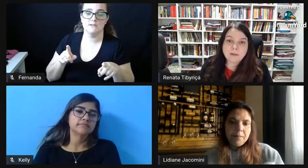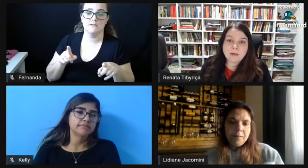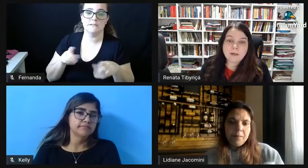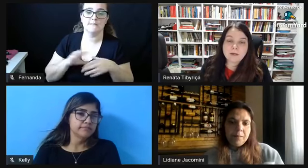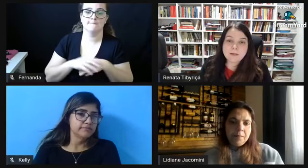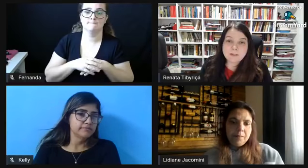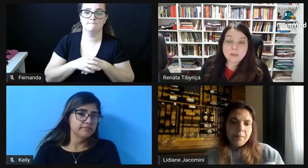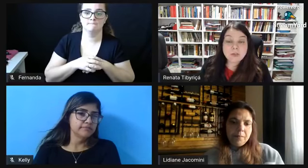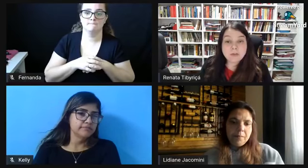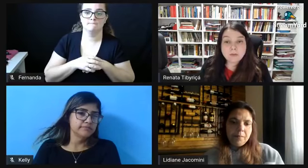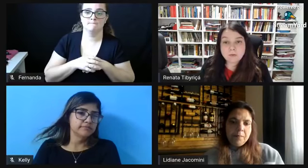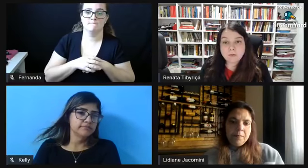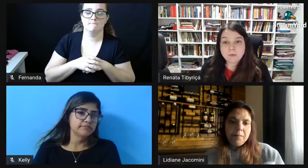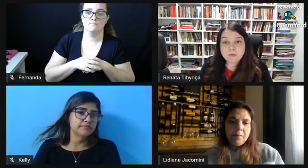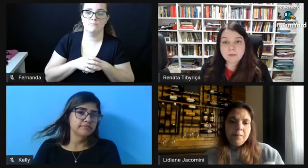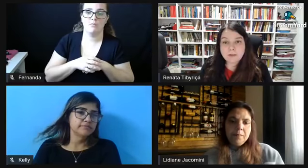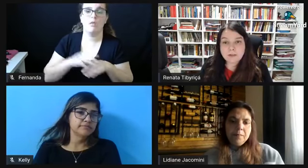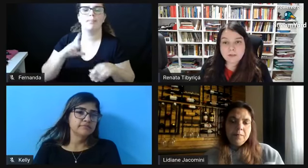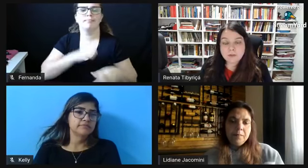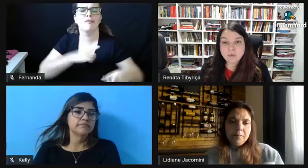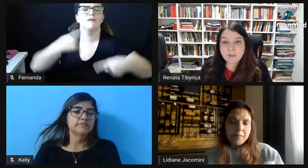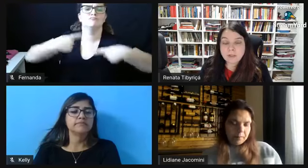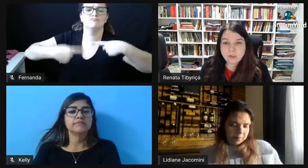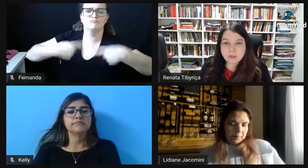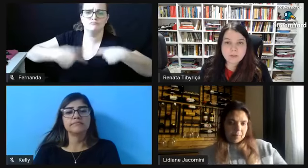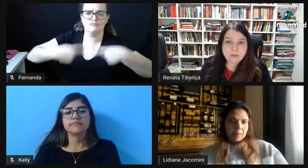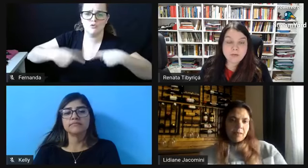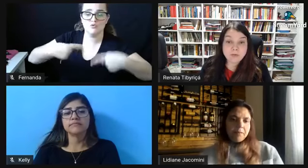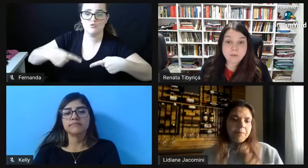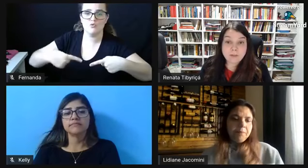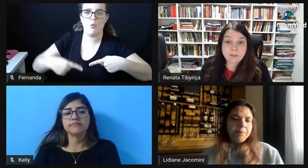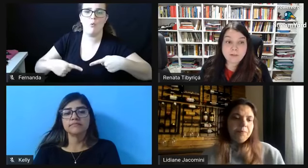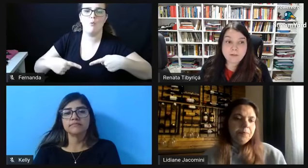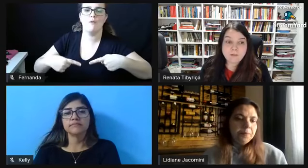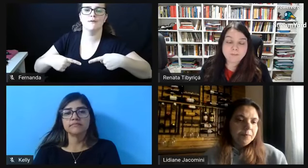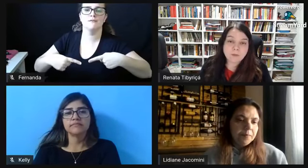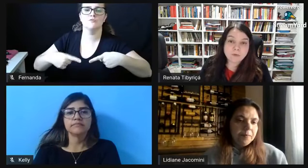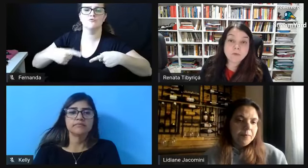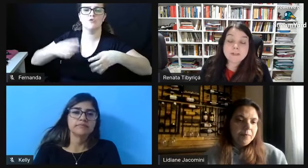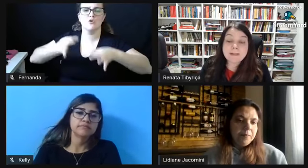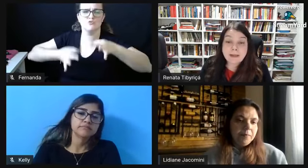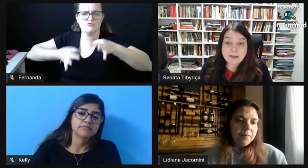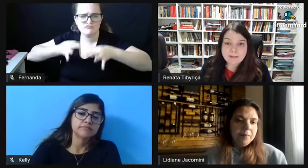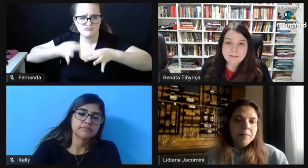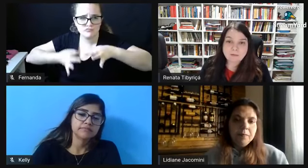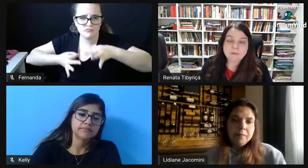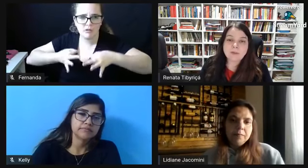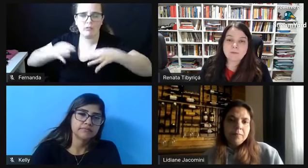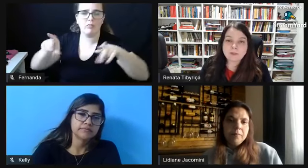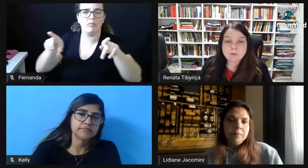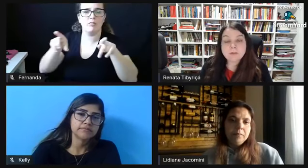entanto, existem discussões jurídicas e